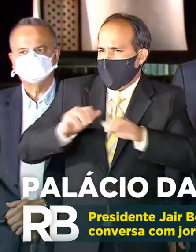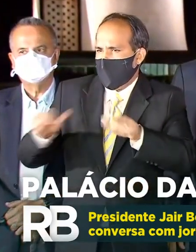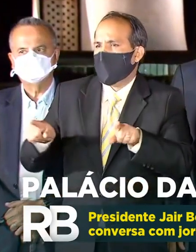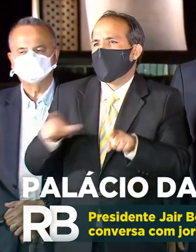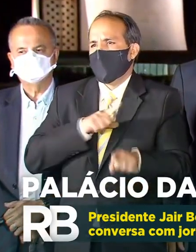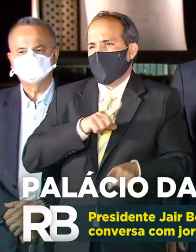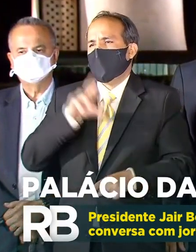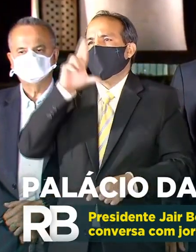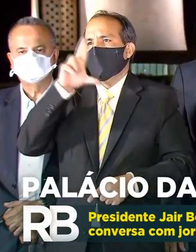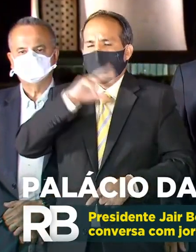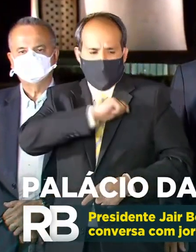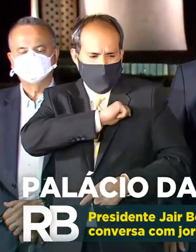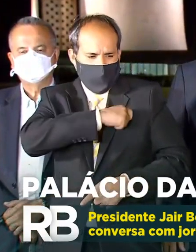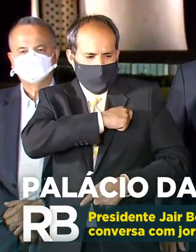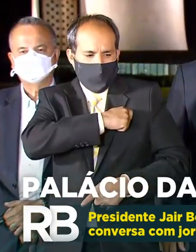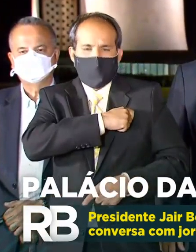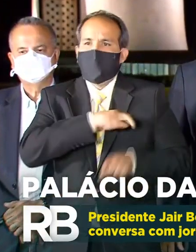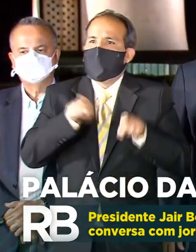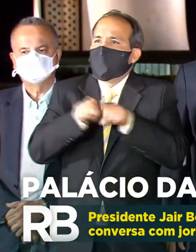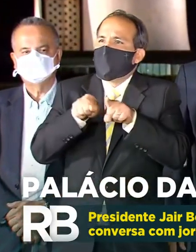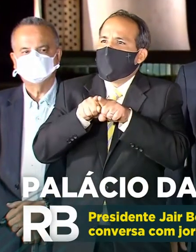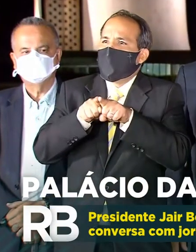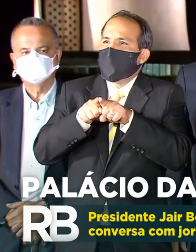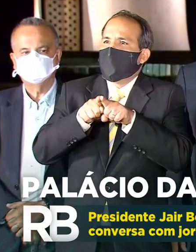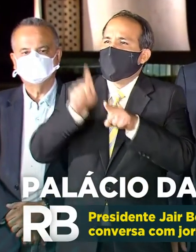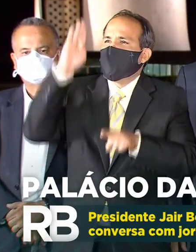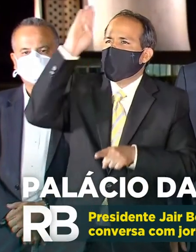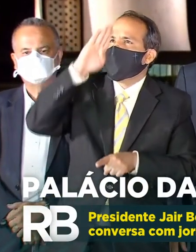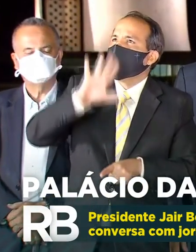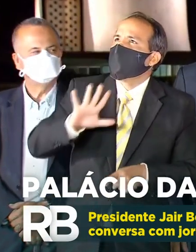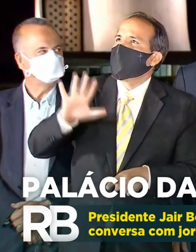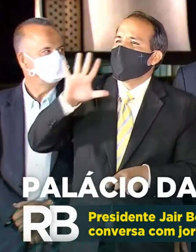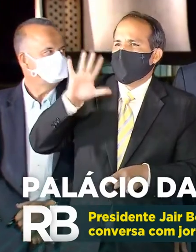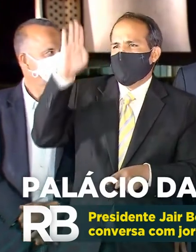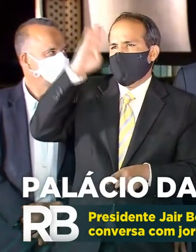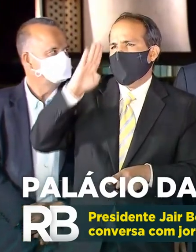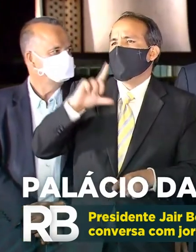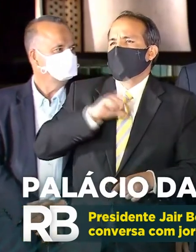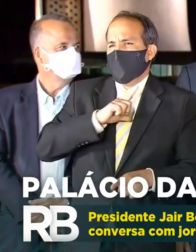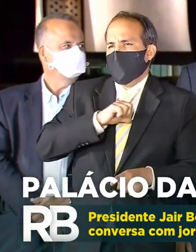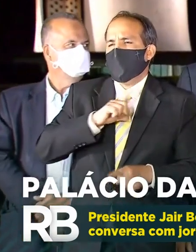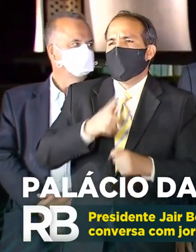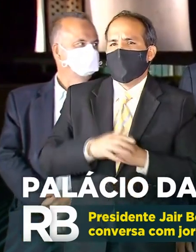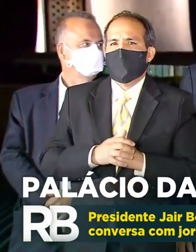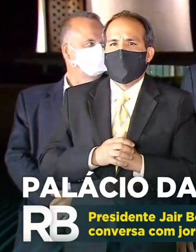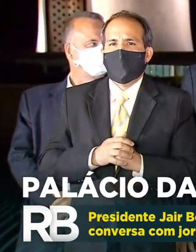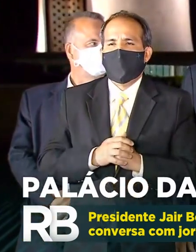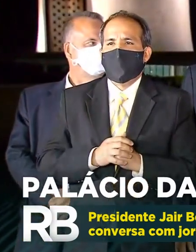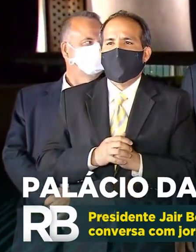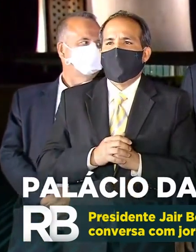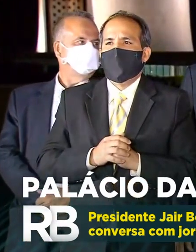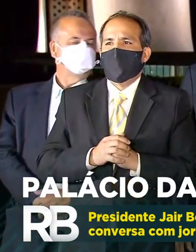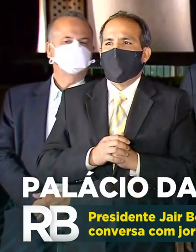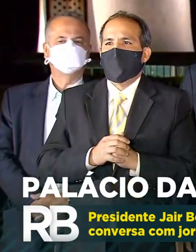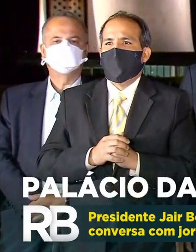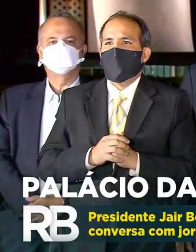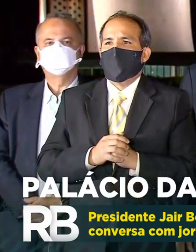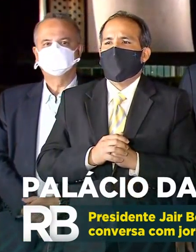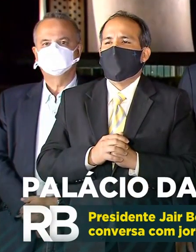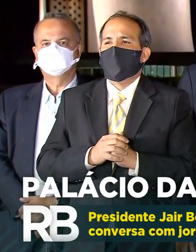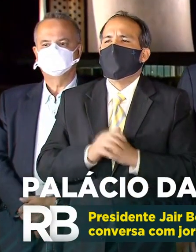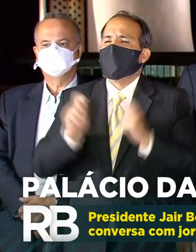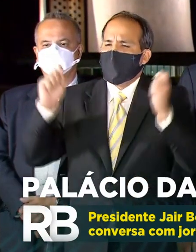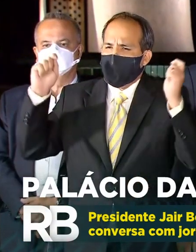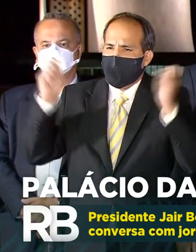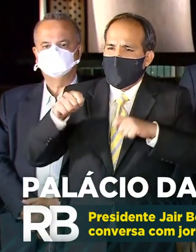fiscal e o Brasil tem como realmente ser um daqueles países